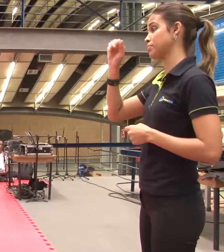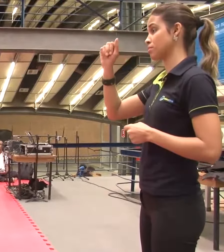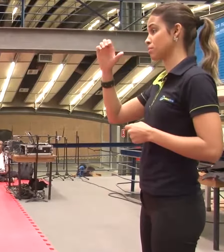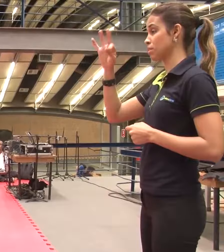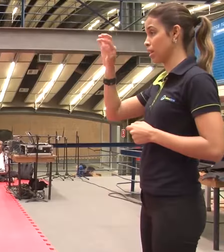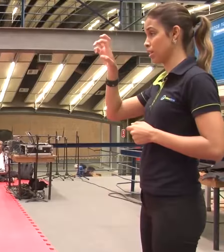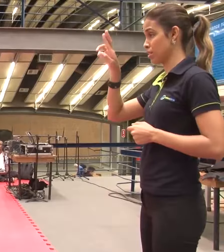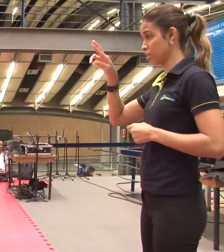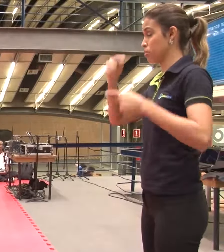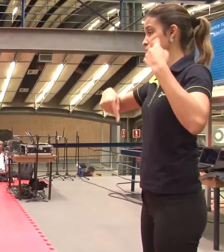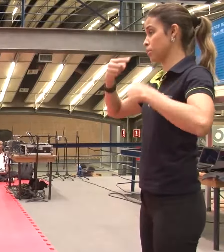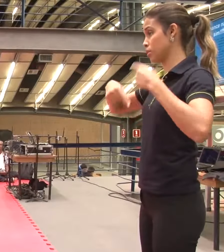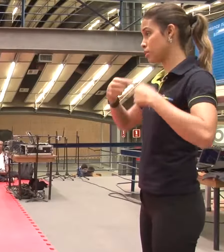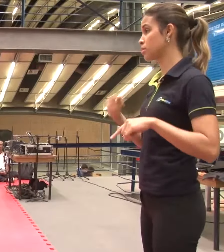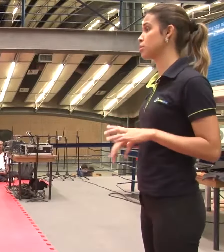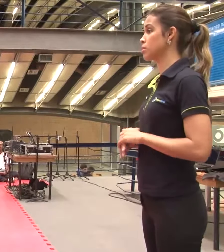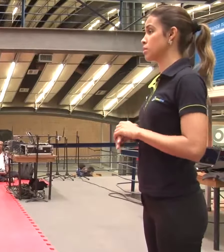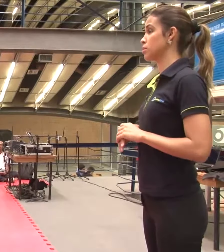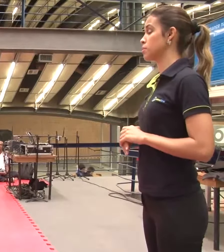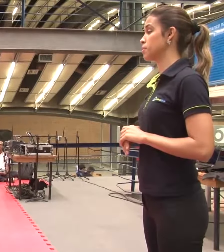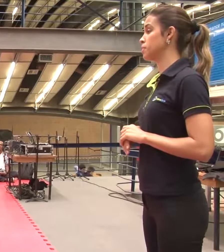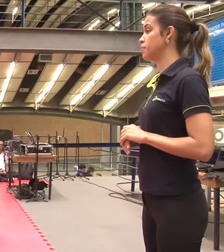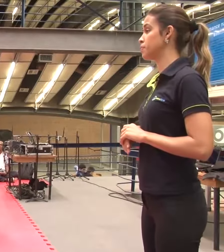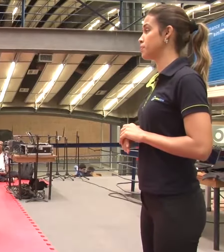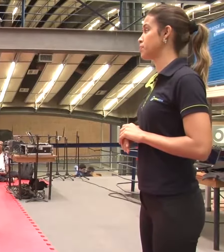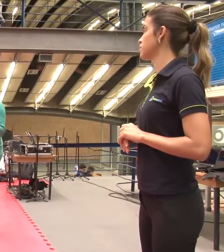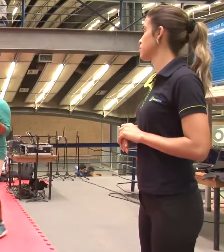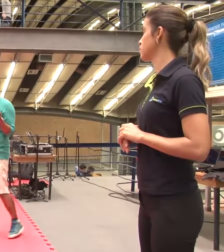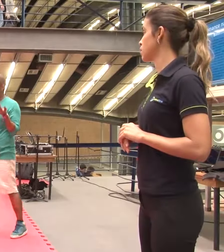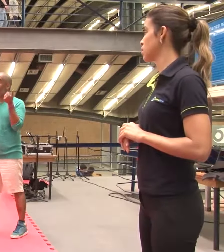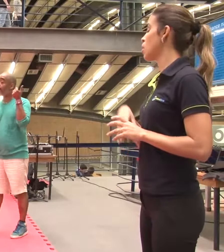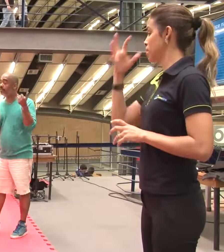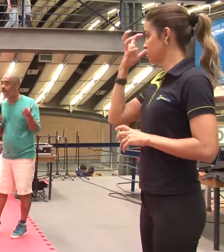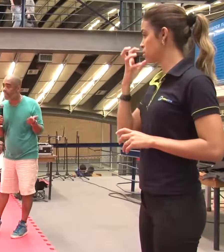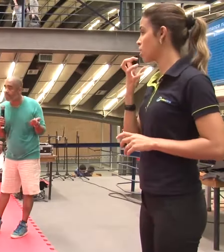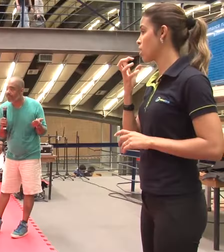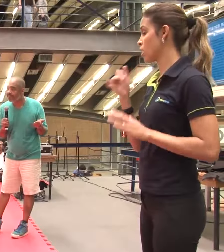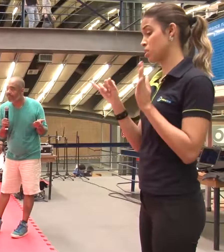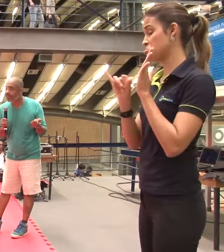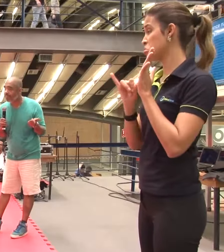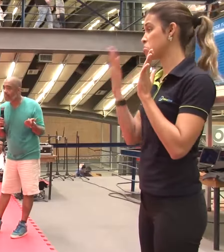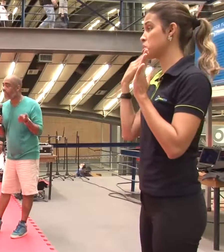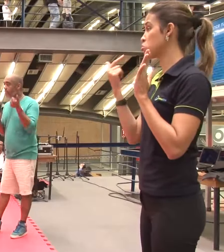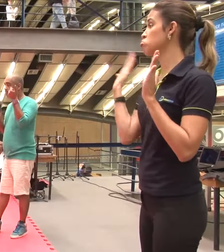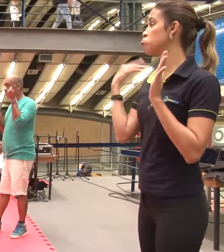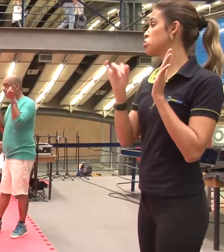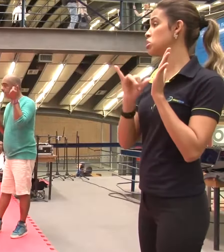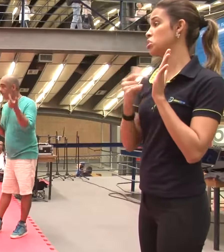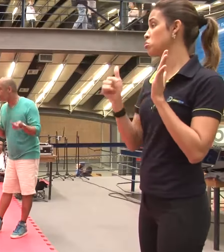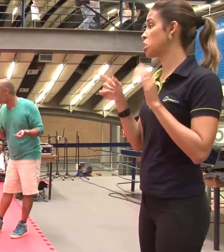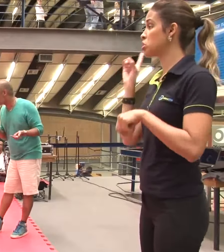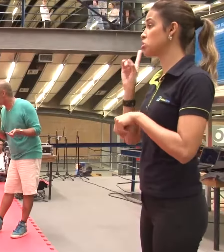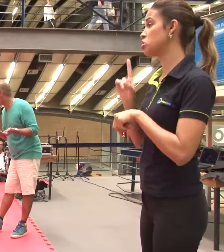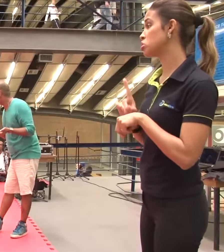a situação das pessoas trans, que é muito séria, não tem identidade, não tem direito a